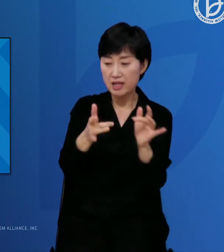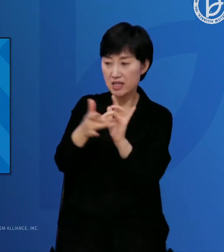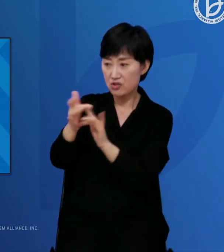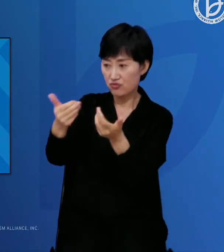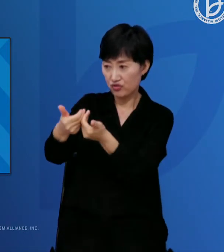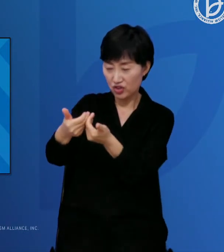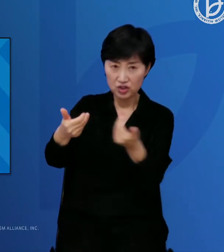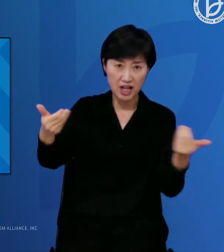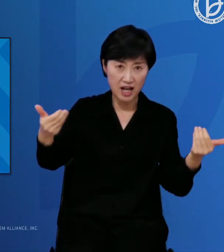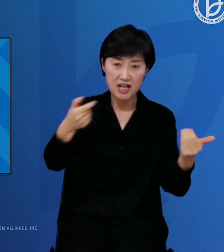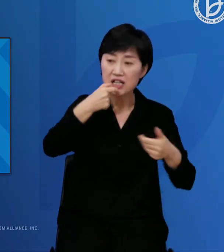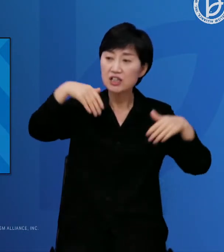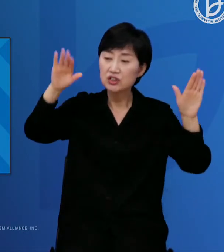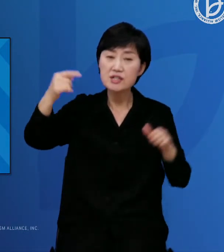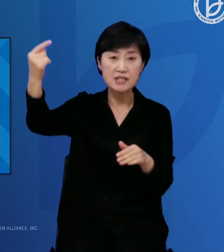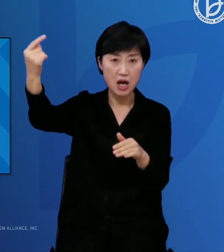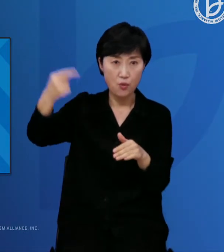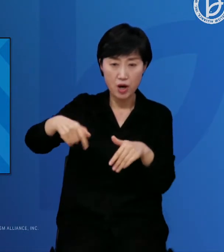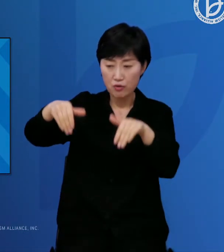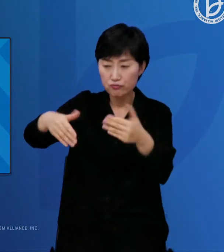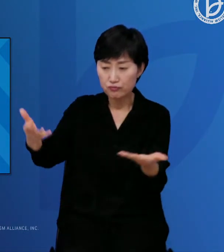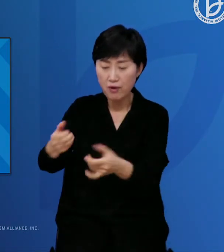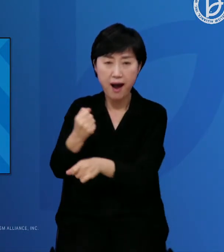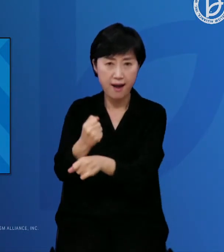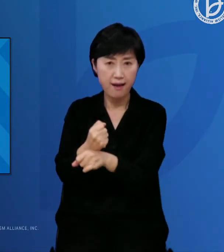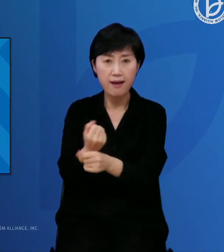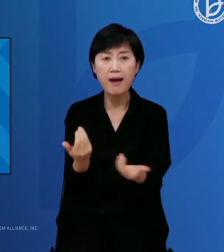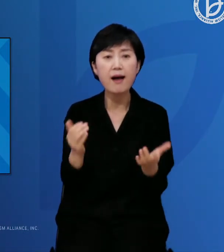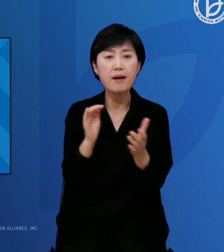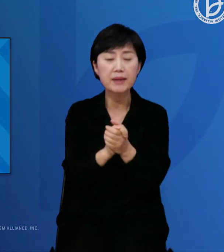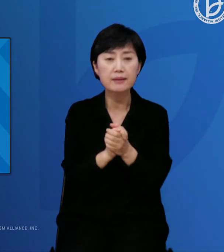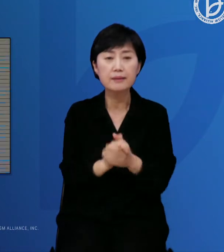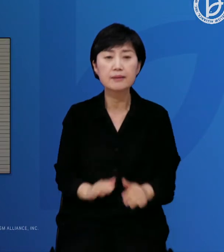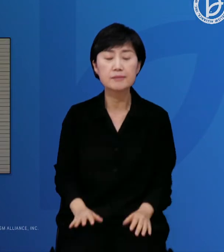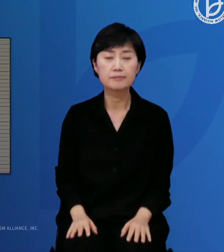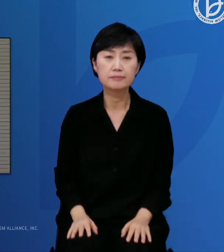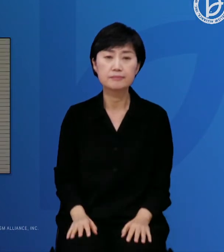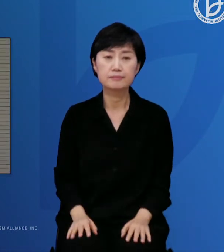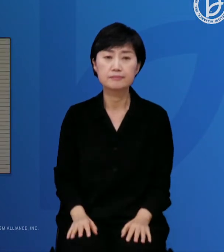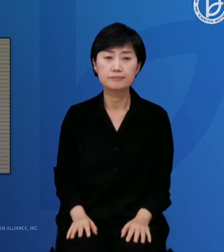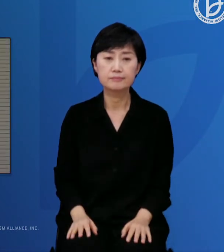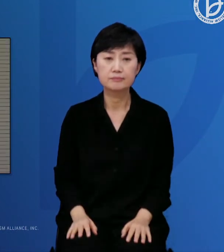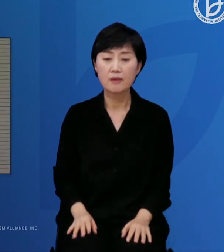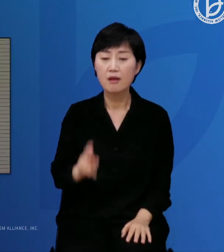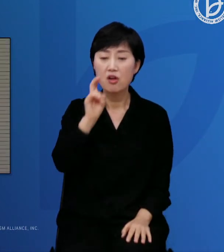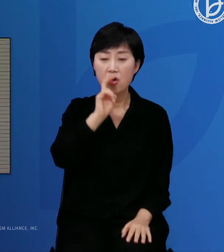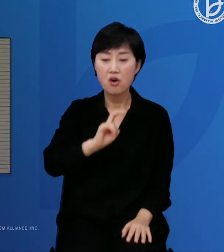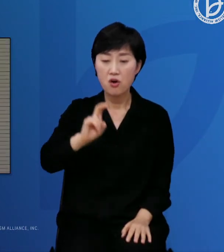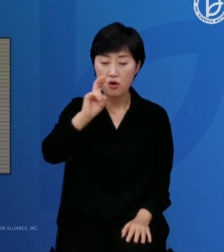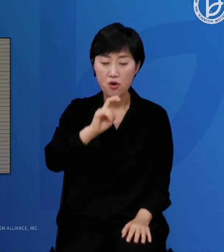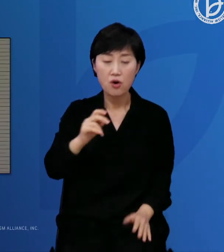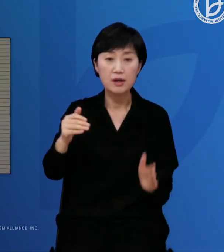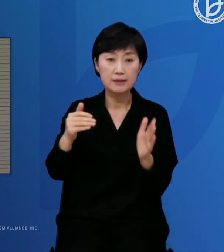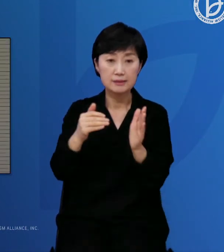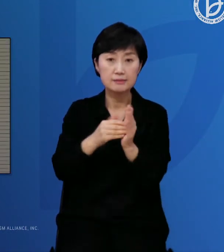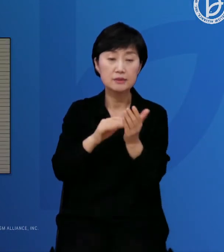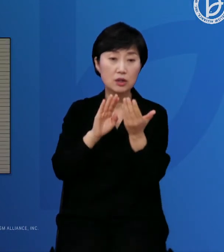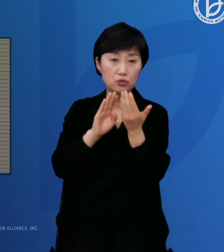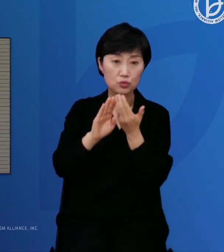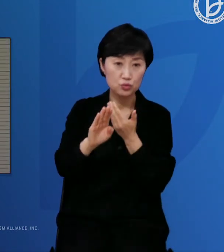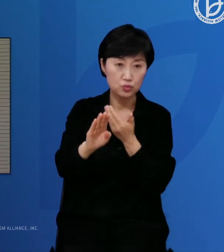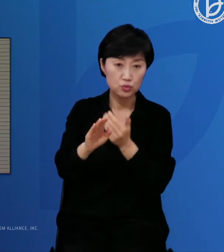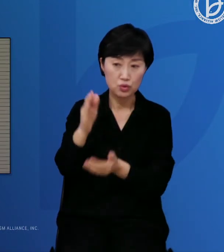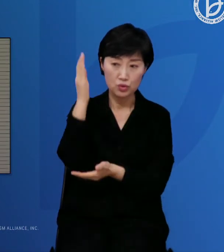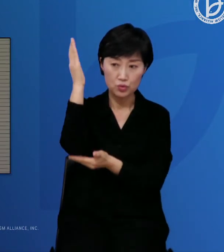떠나고 천사들이 나와서 수종드니라. 아멘. 다윗 찬양대 찬양